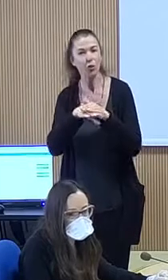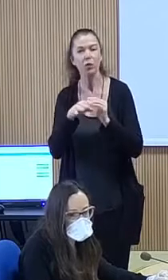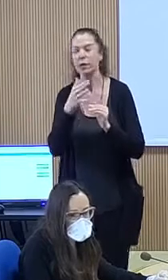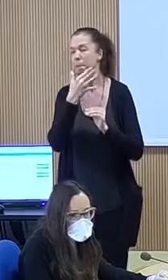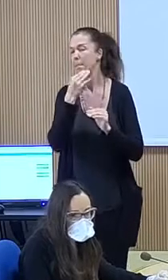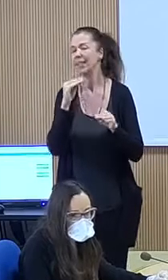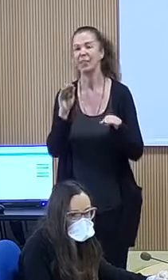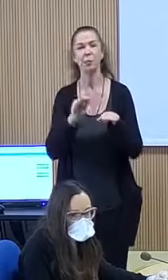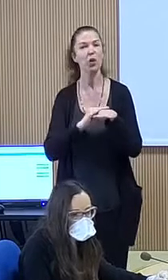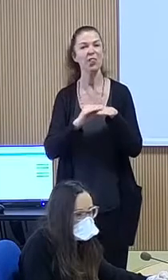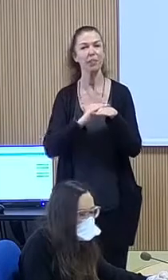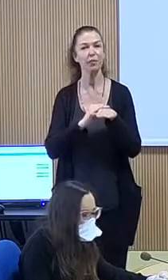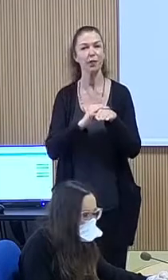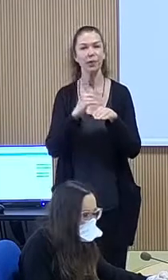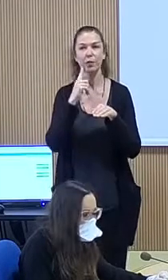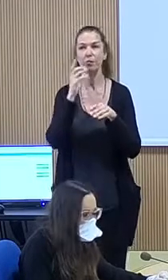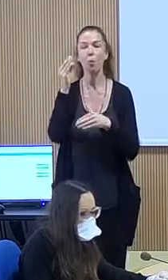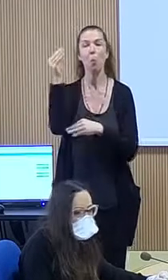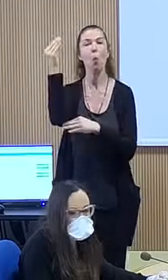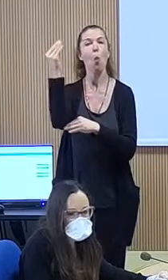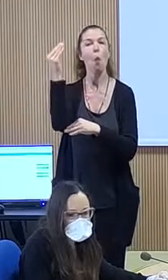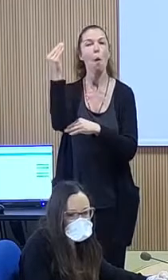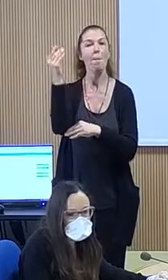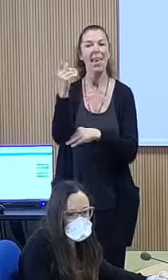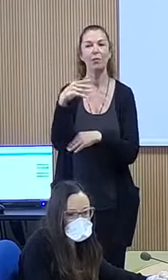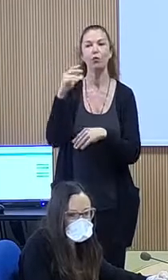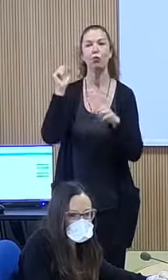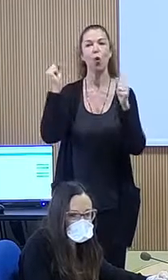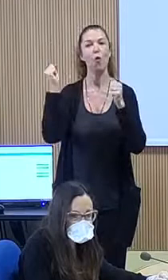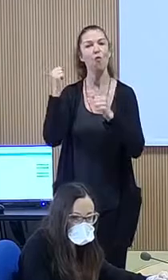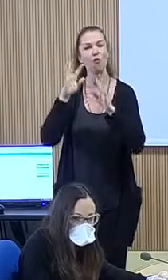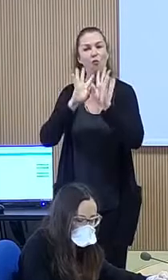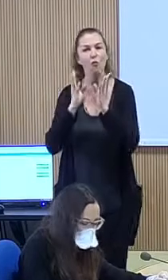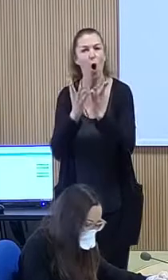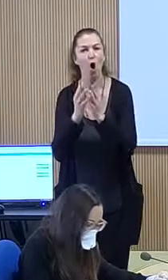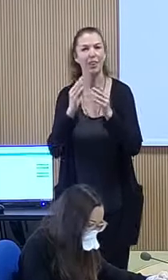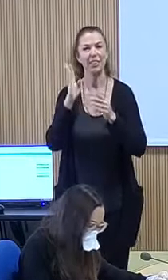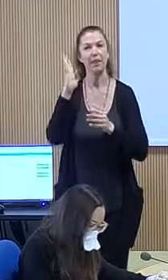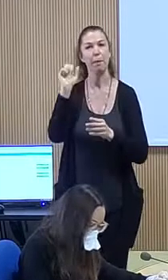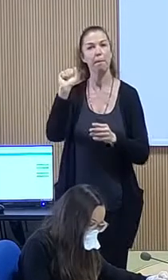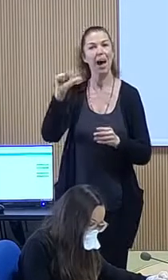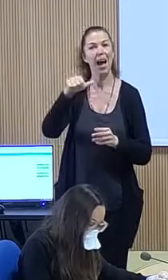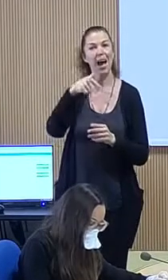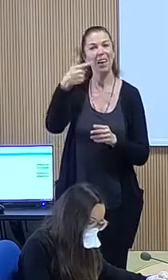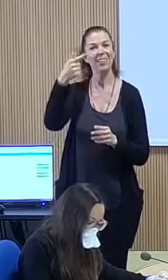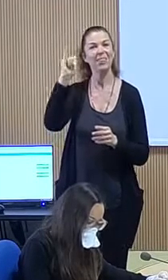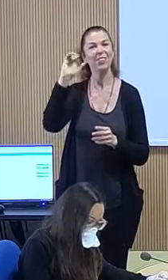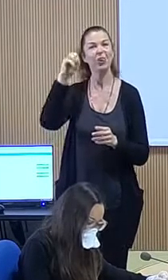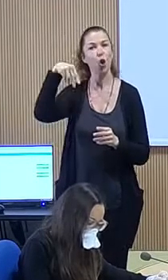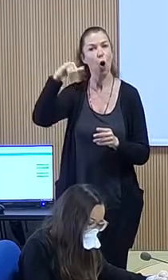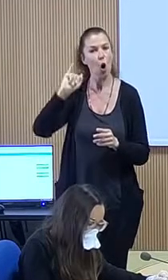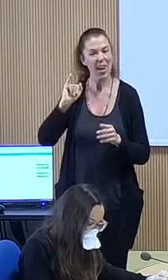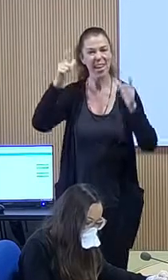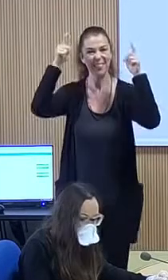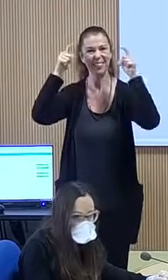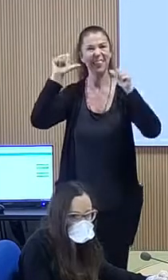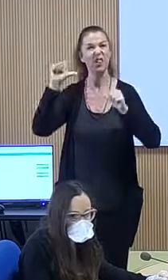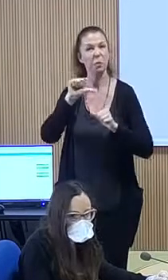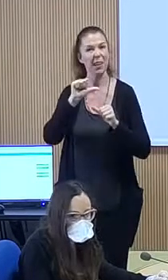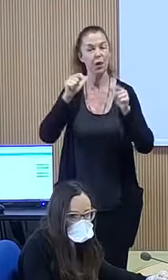monumenti in particolare porte forti i bastioni partiremo con i bastioni di santo spirito e di san bernardino